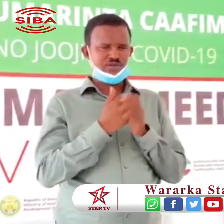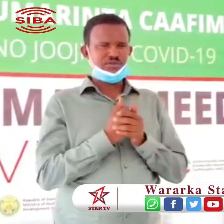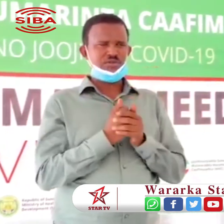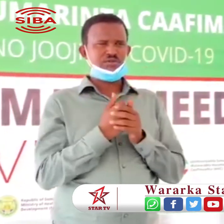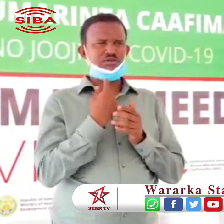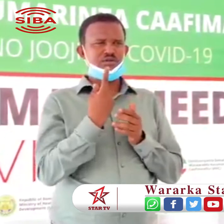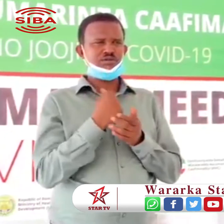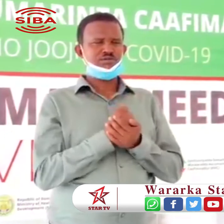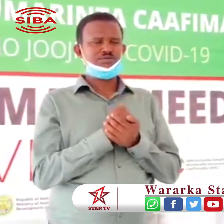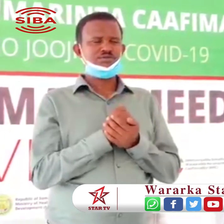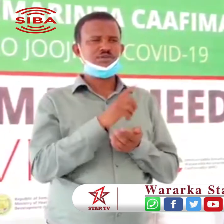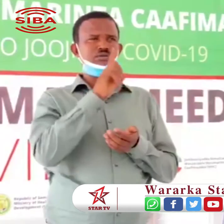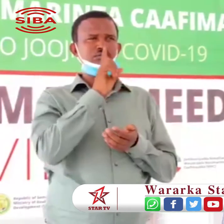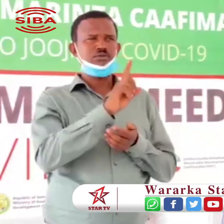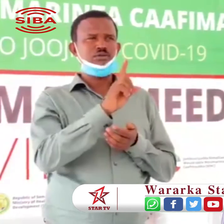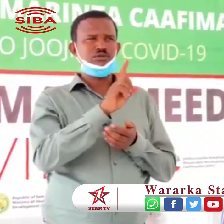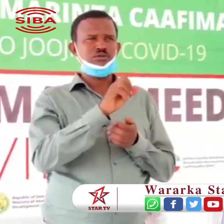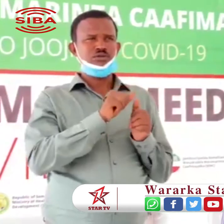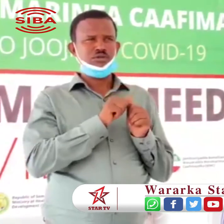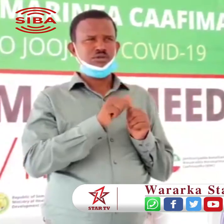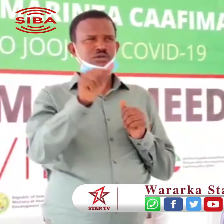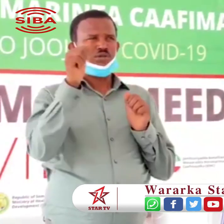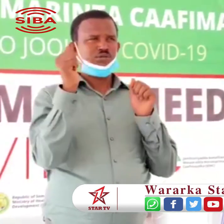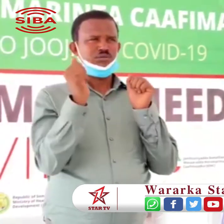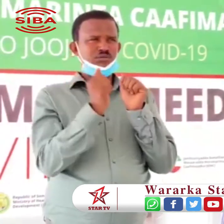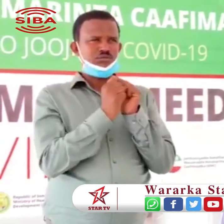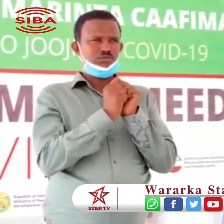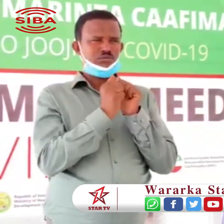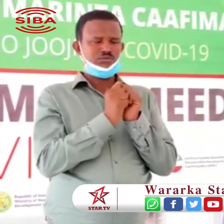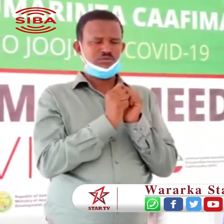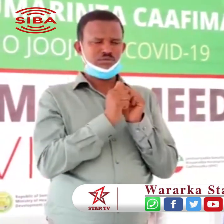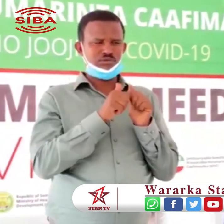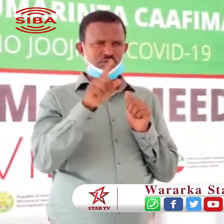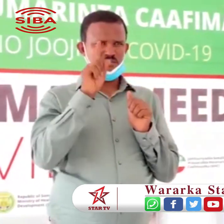110 iyo 119 qof baa da'diisu ay tahay.